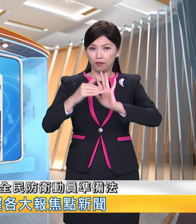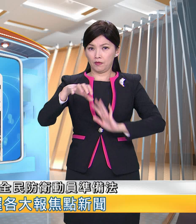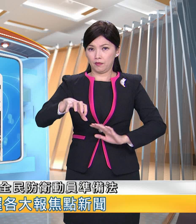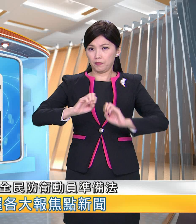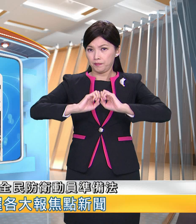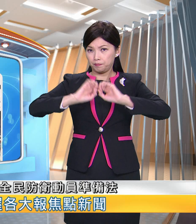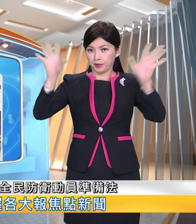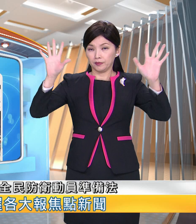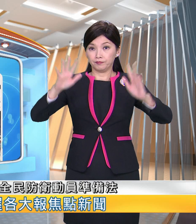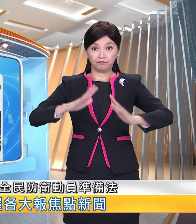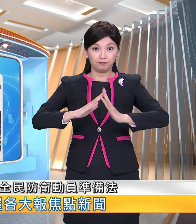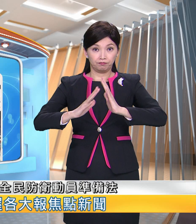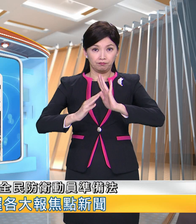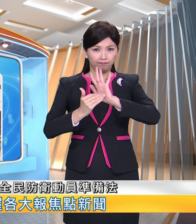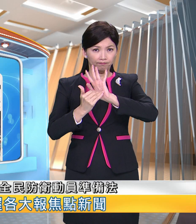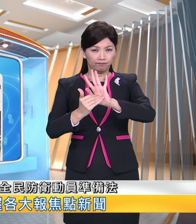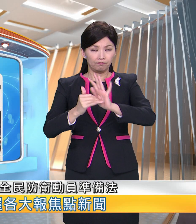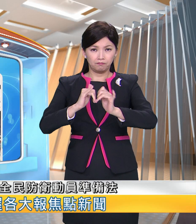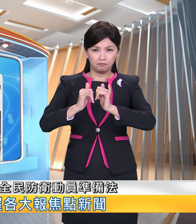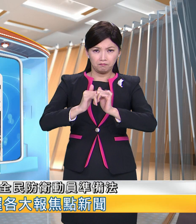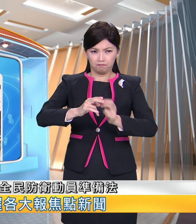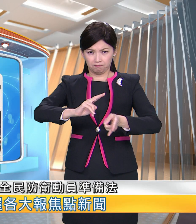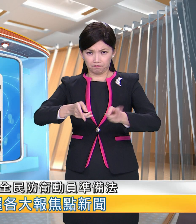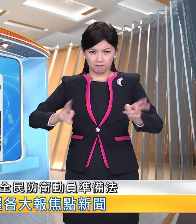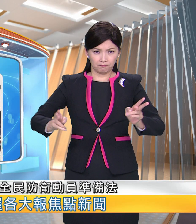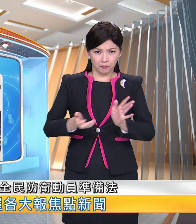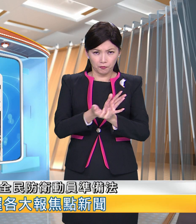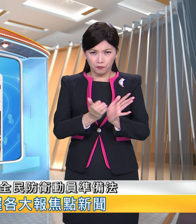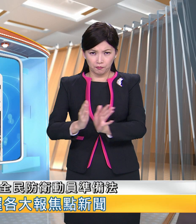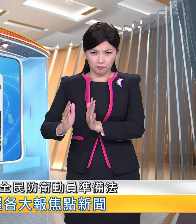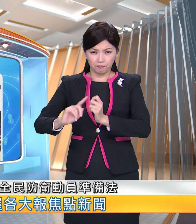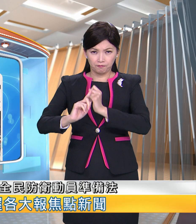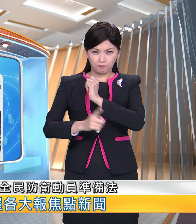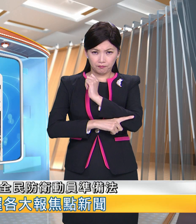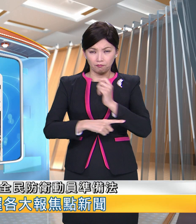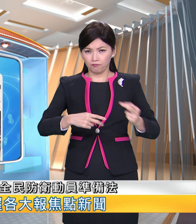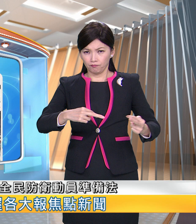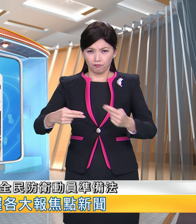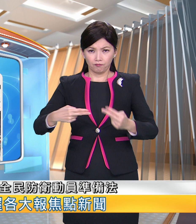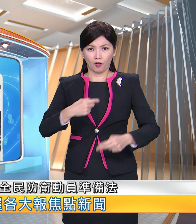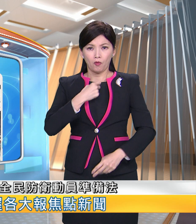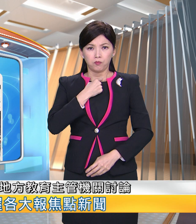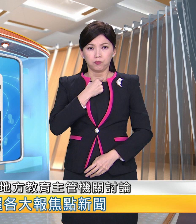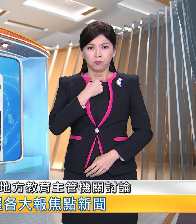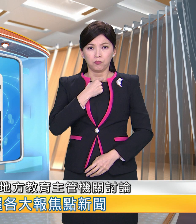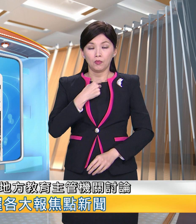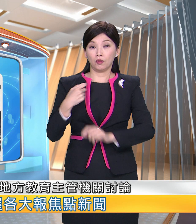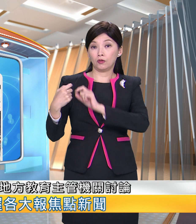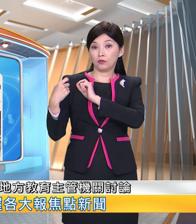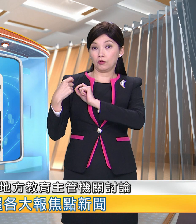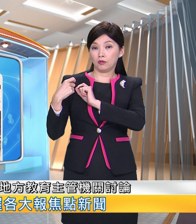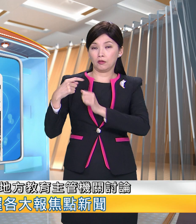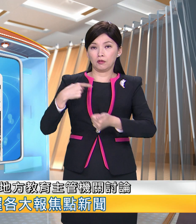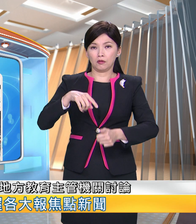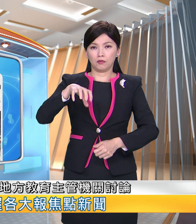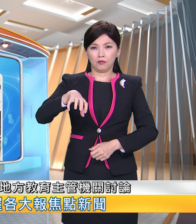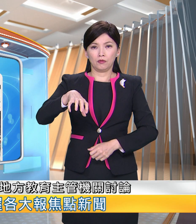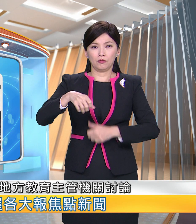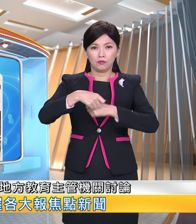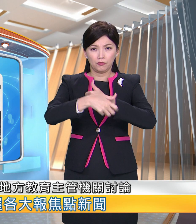国防部预告修正《全民防卫动员准备法》。教育部近日召集地